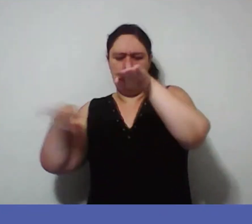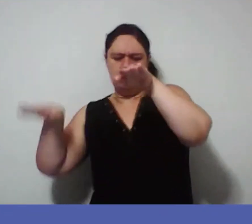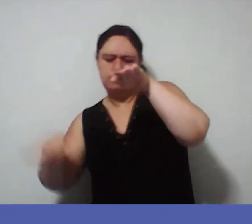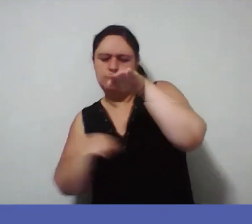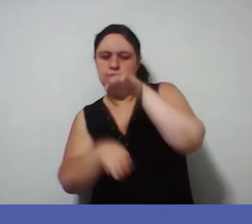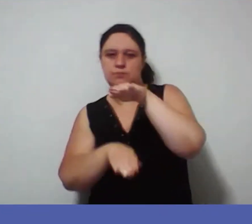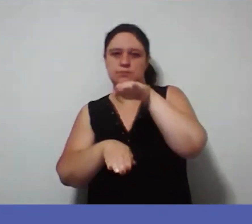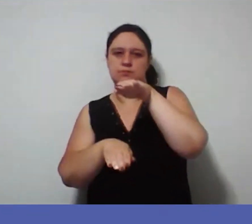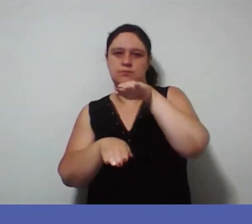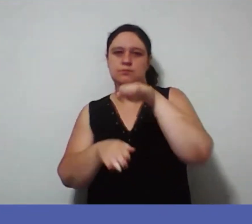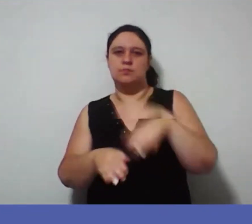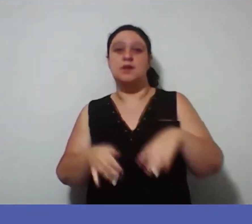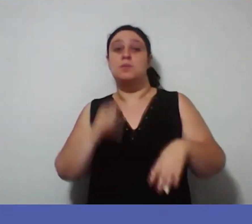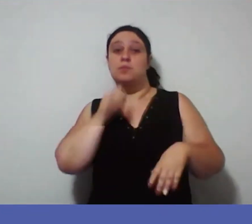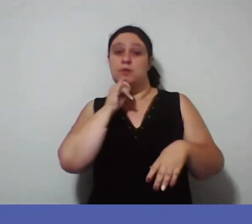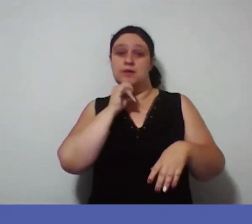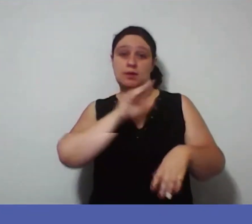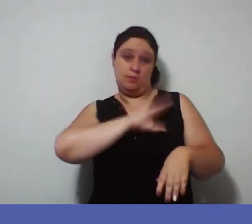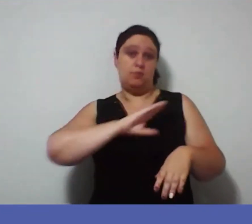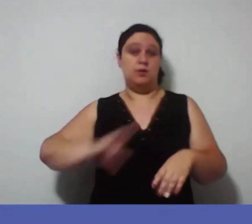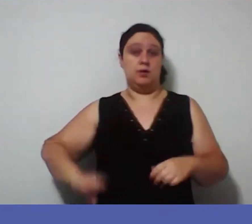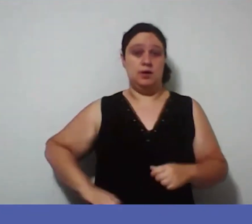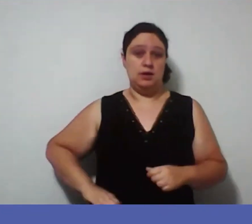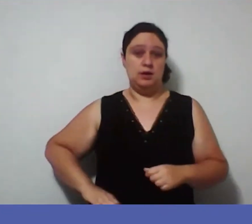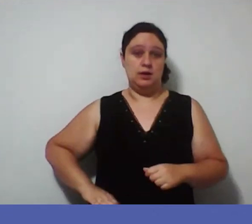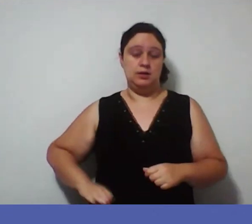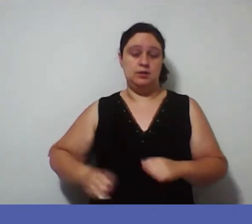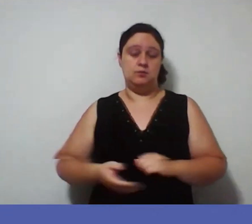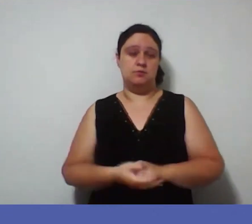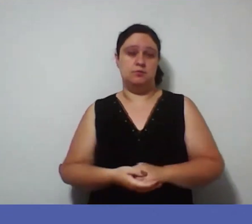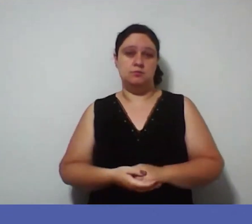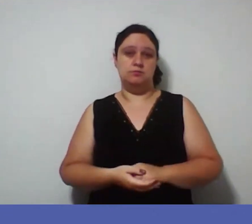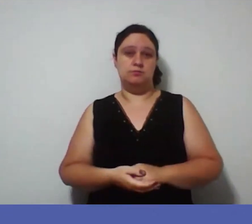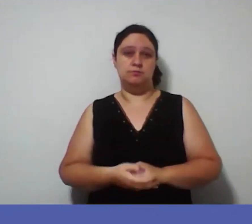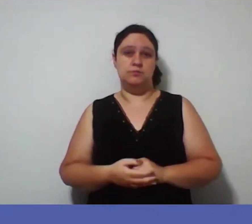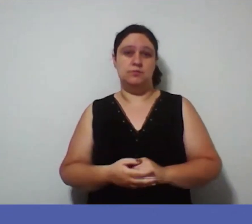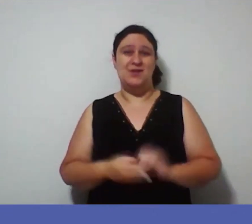Cristo, que se esvaziou, se